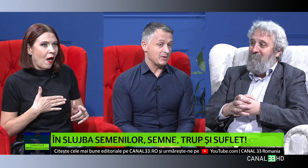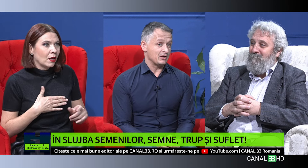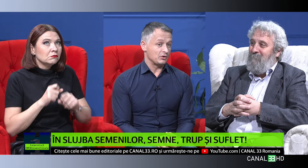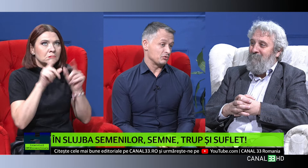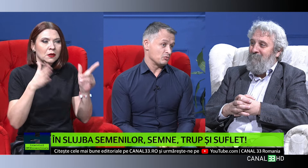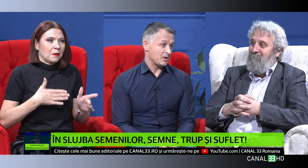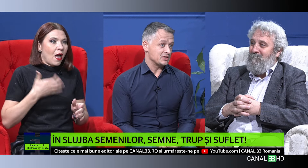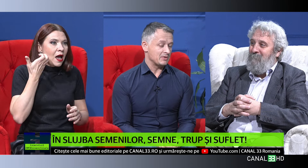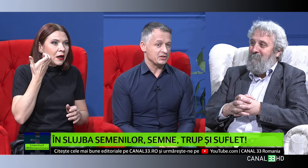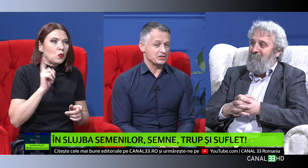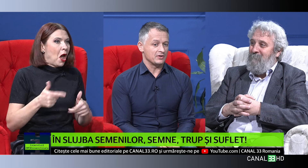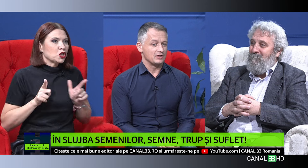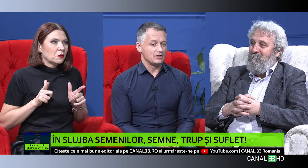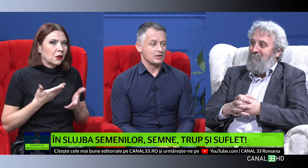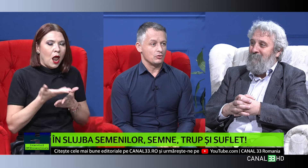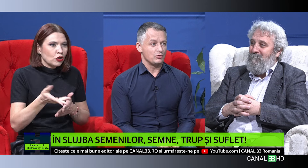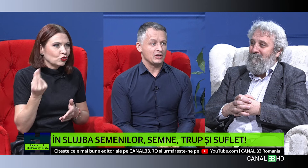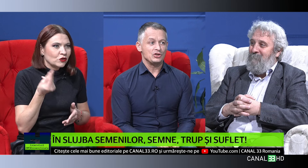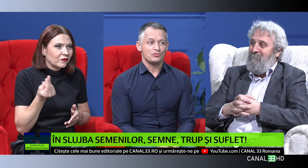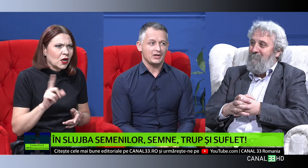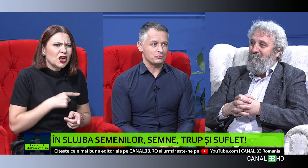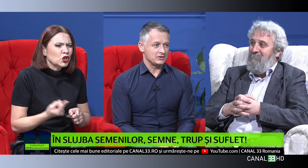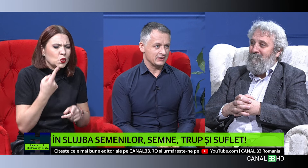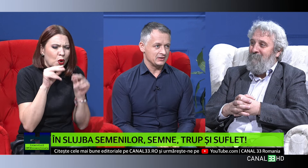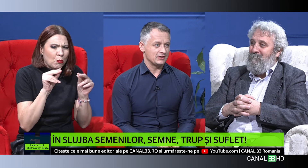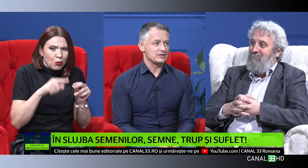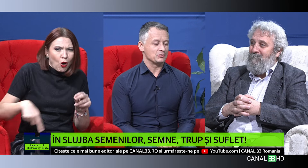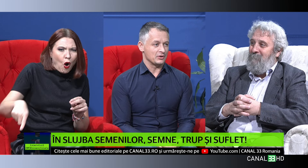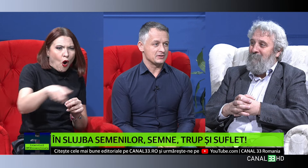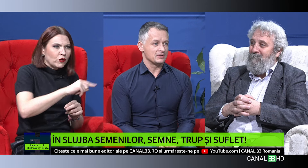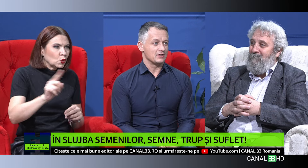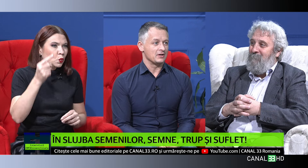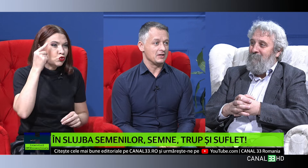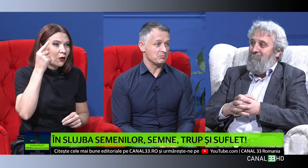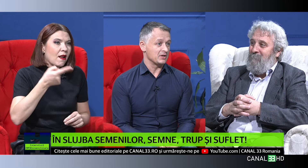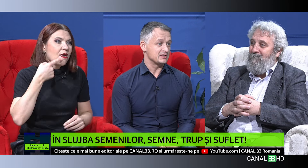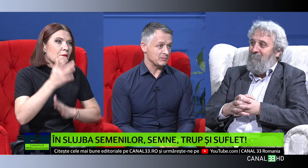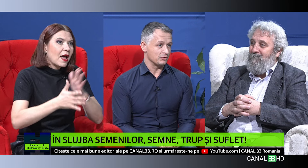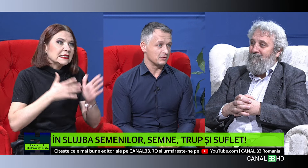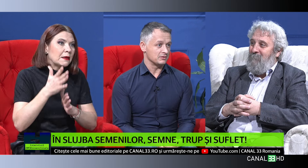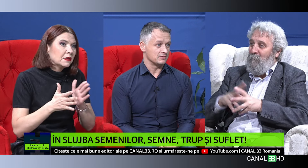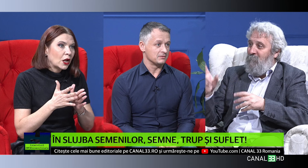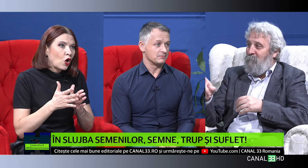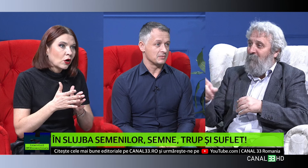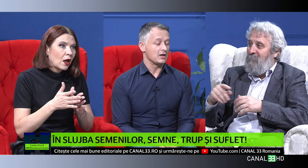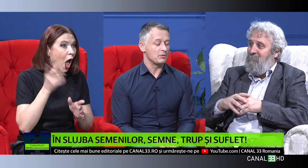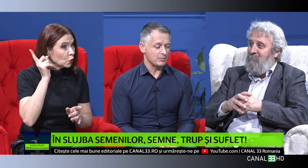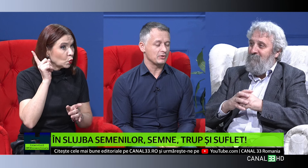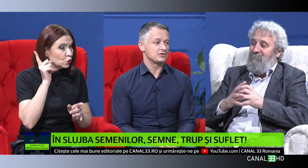spre surprinderea mea, când nu m-am așteptat la așa ceva, nu era niciun cadru didactic care să cunoască limba semnelor. În momentul ăla? În momentul